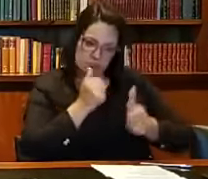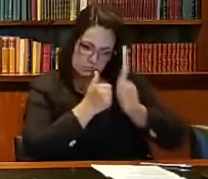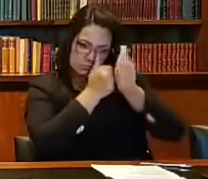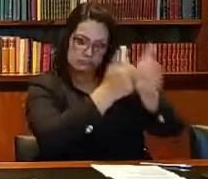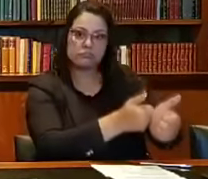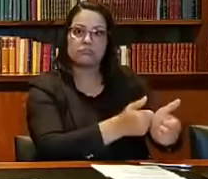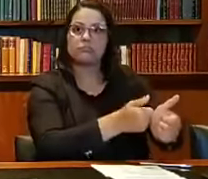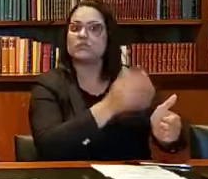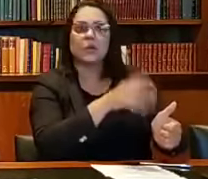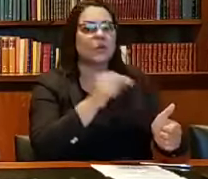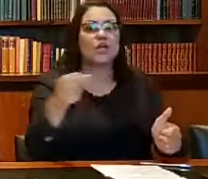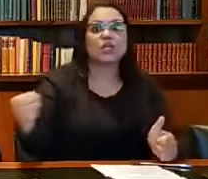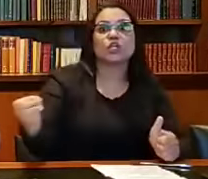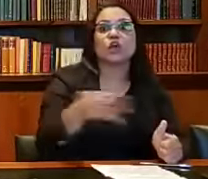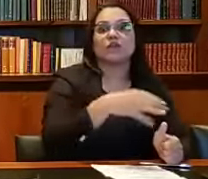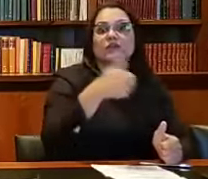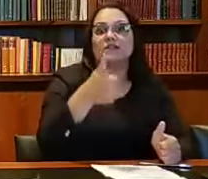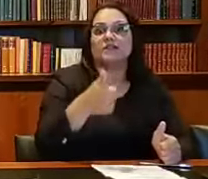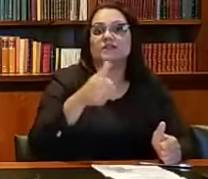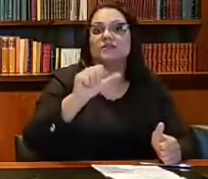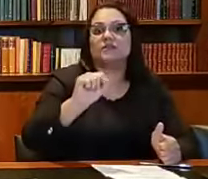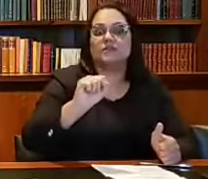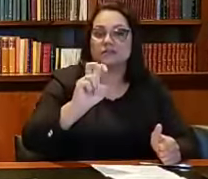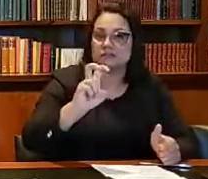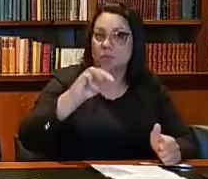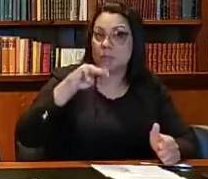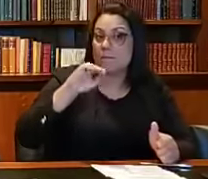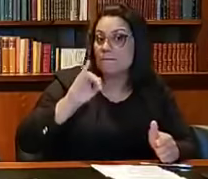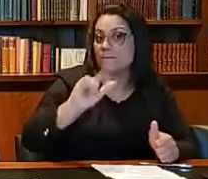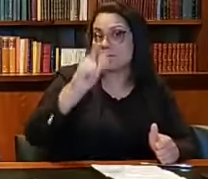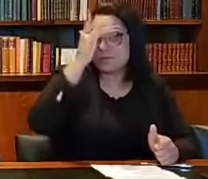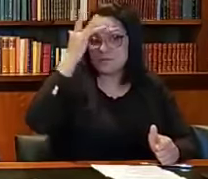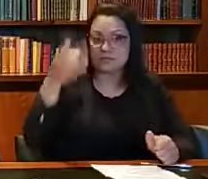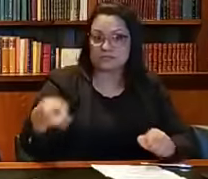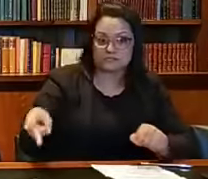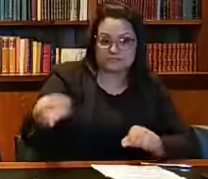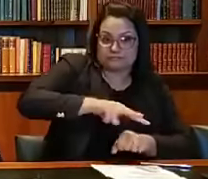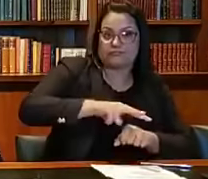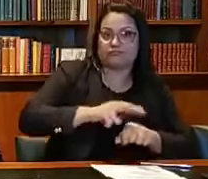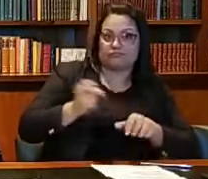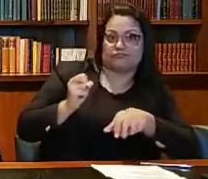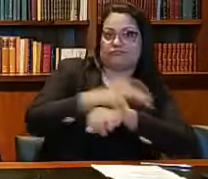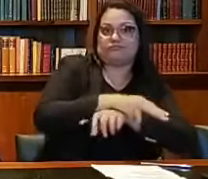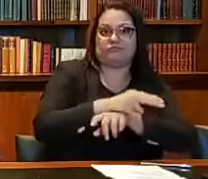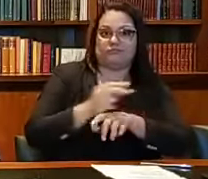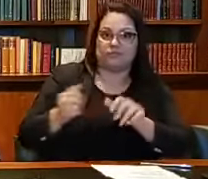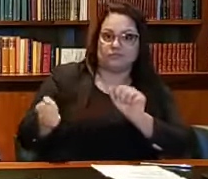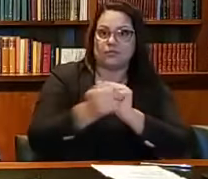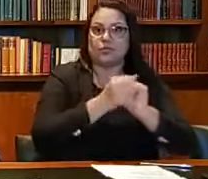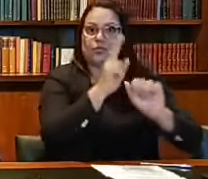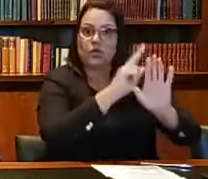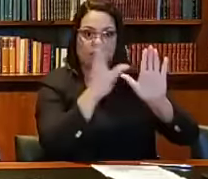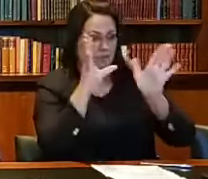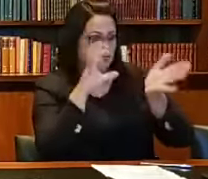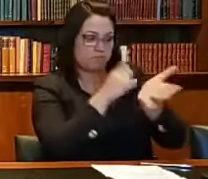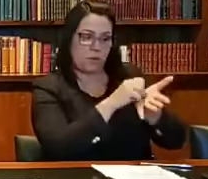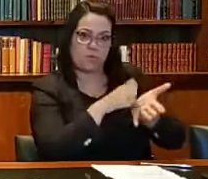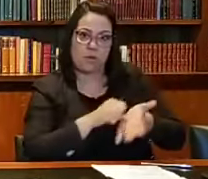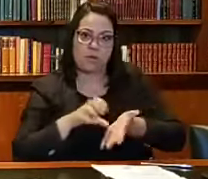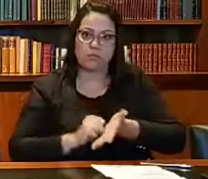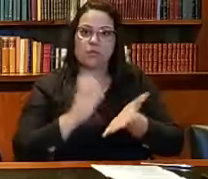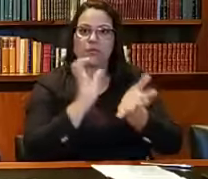novas 185 mil famílias que ingressam a partir de hoje no cadastro do Bolsa Família